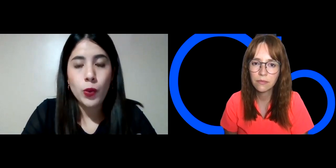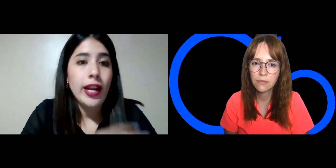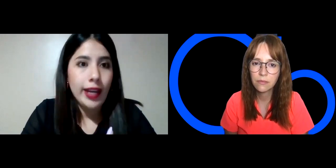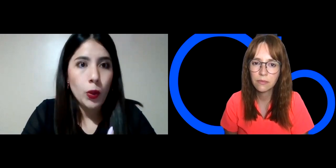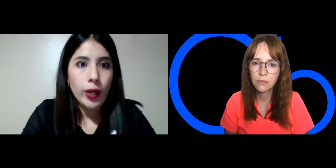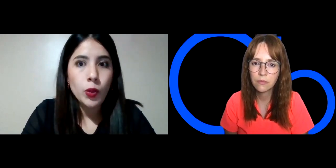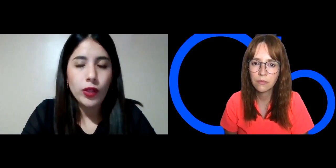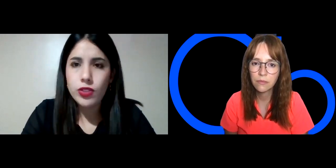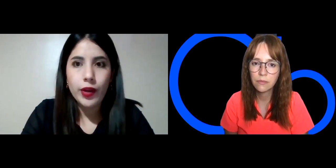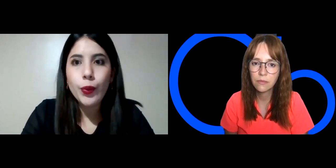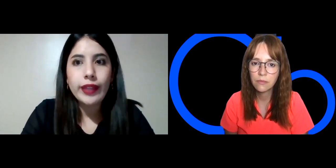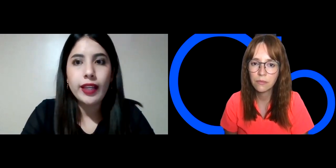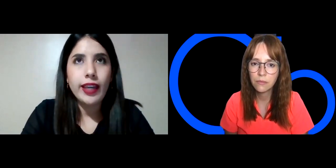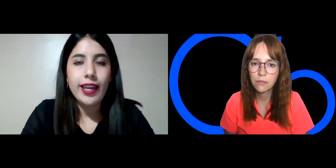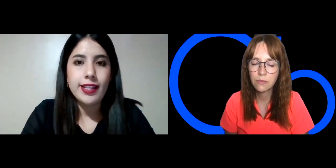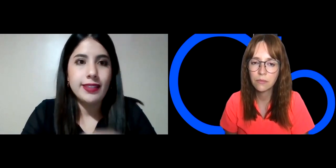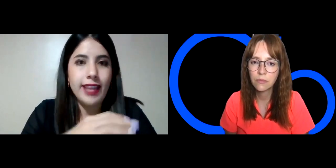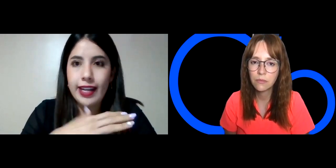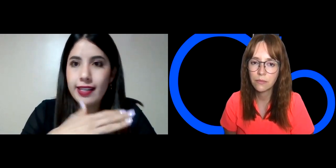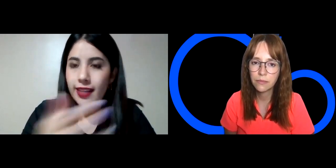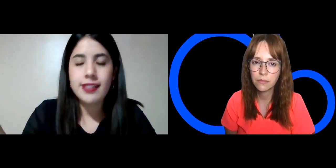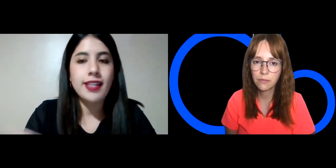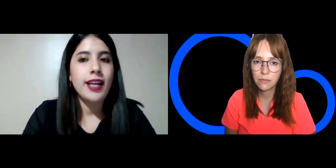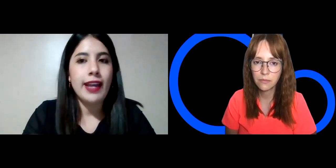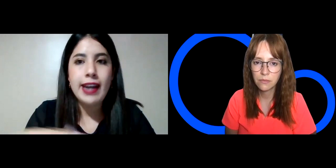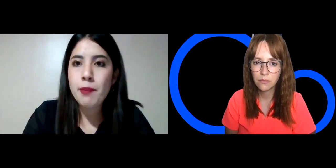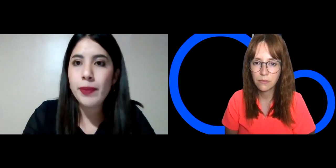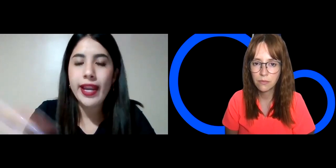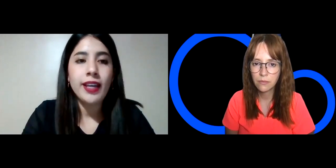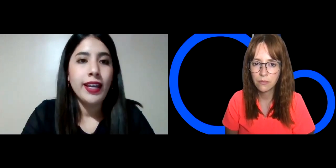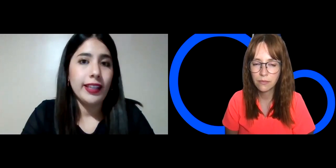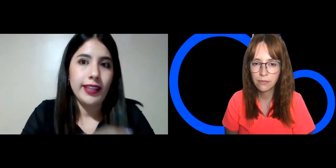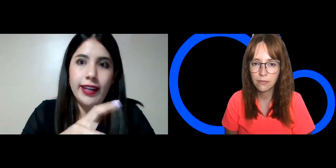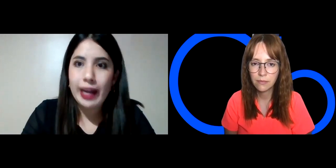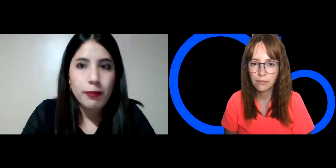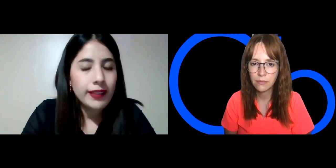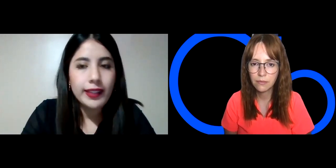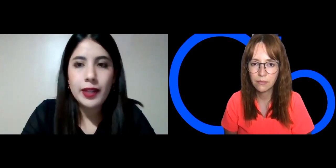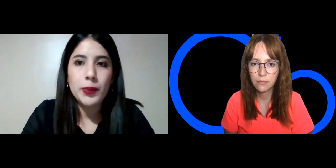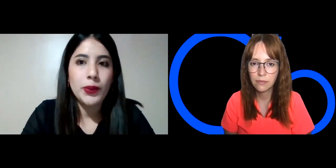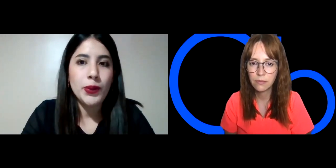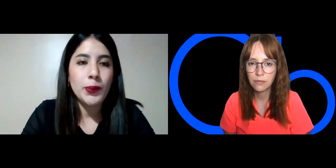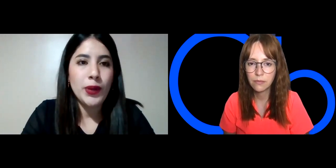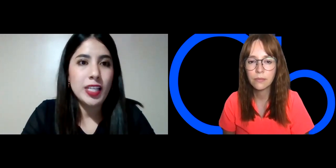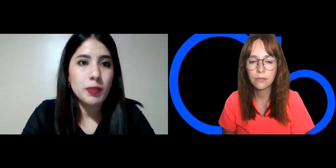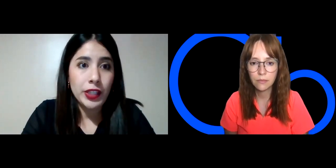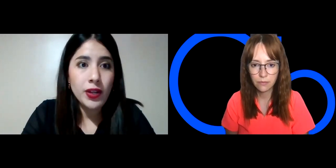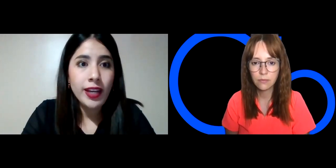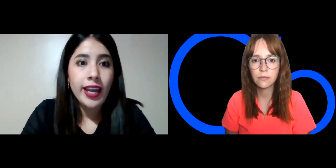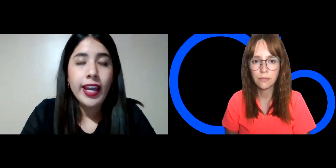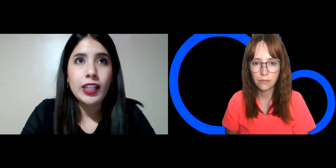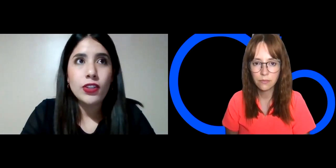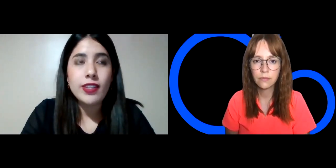considerar una lengua cuando se dieron cuenta que es tan extensa, tan amplia, que tiene gramática como el